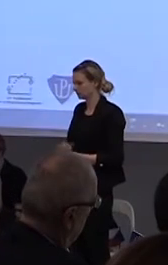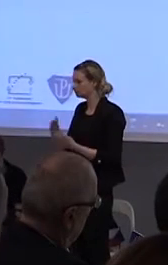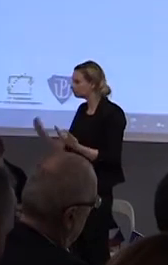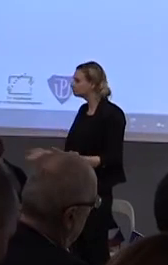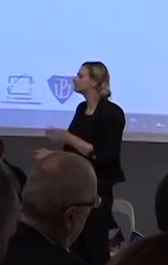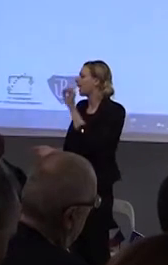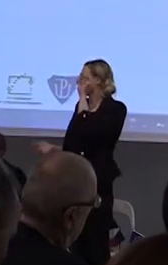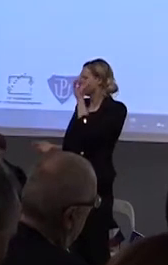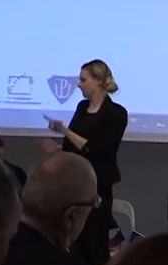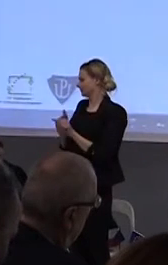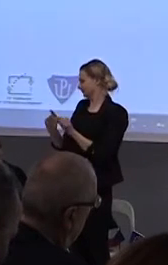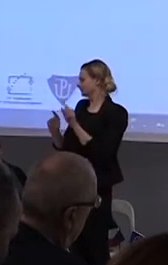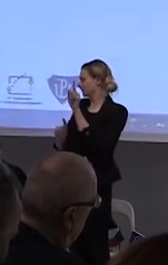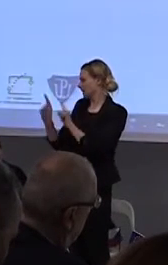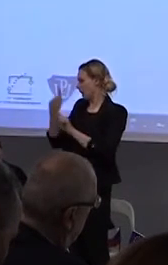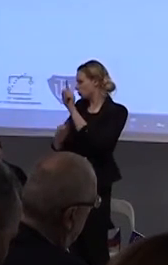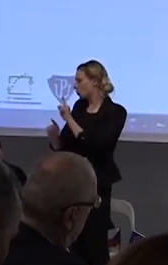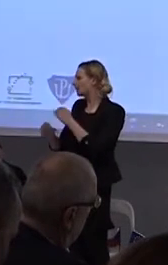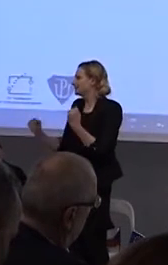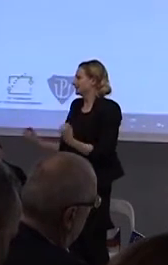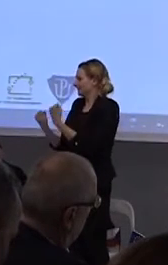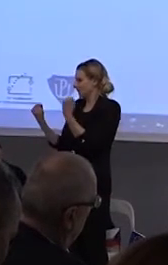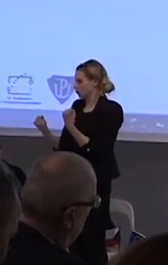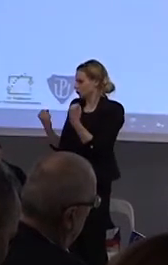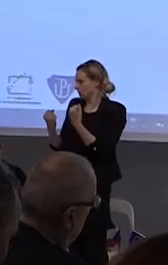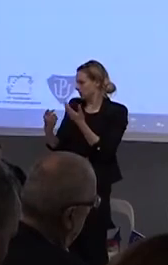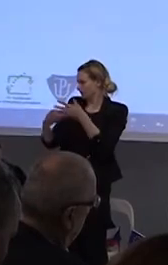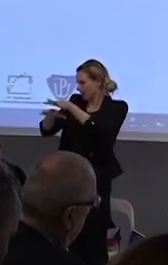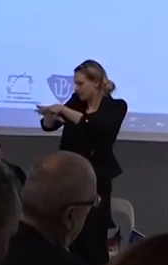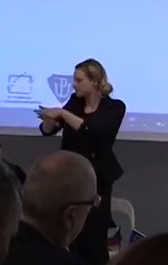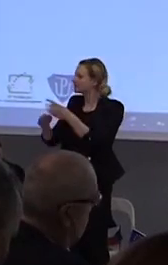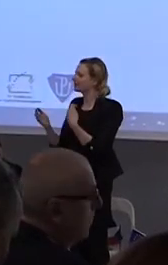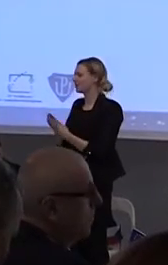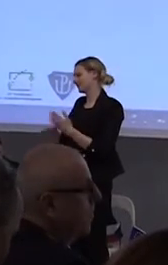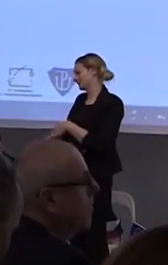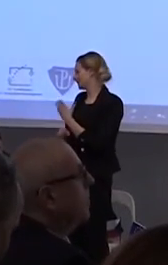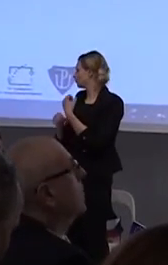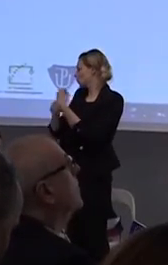lidská práva, druhý částečně odráží stávající praxi.